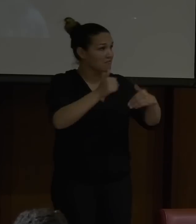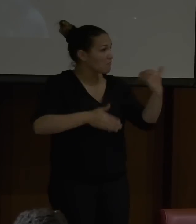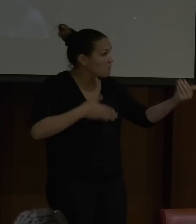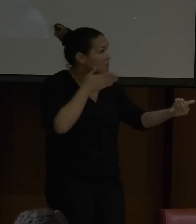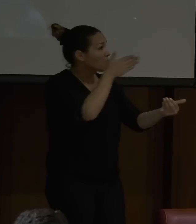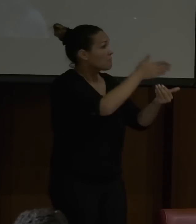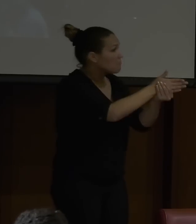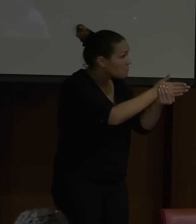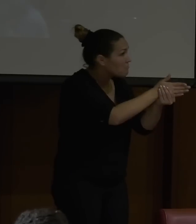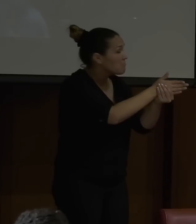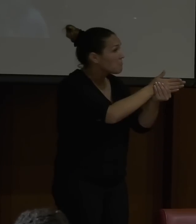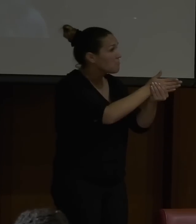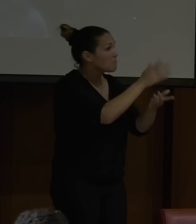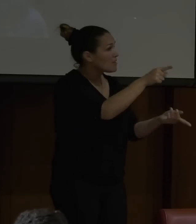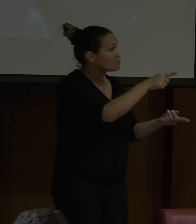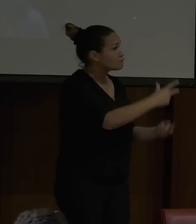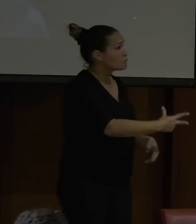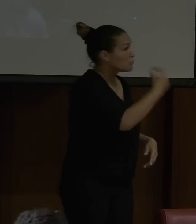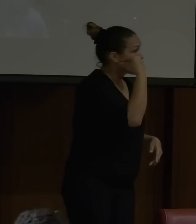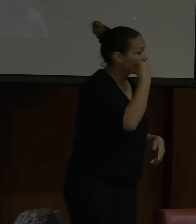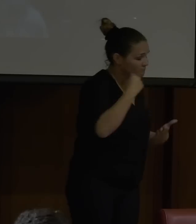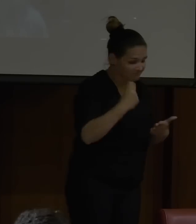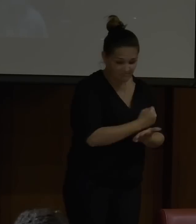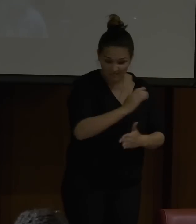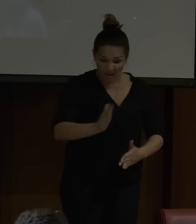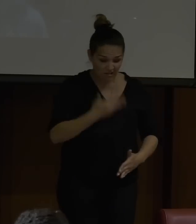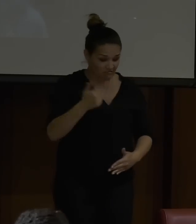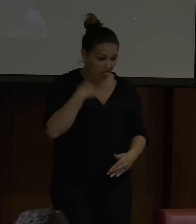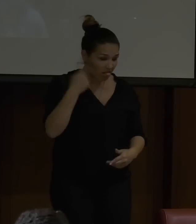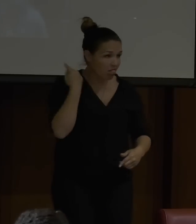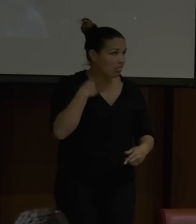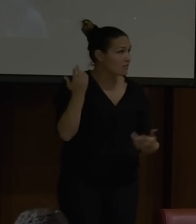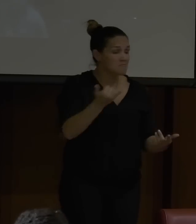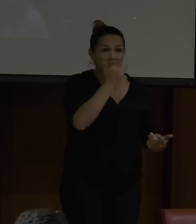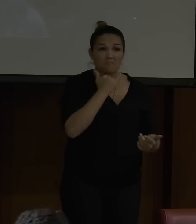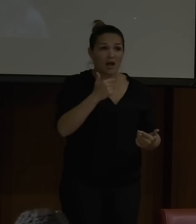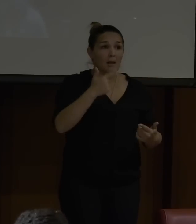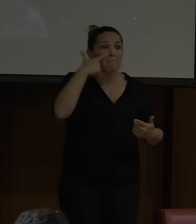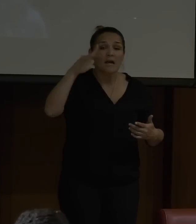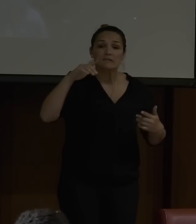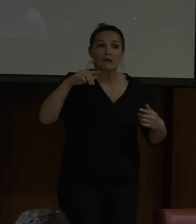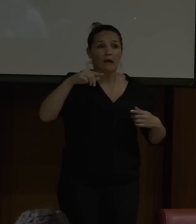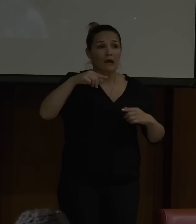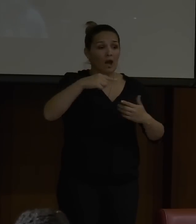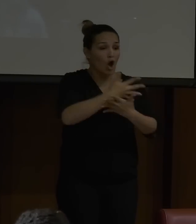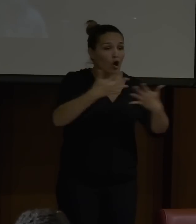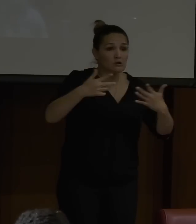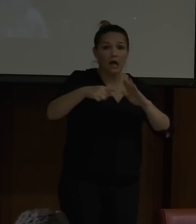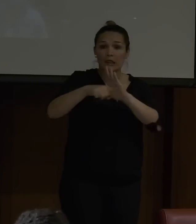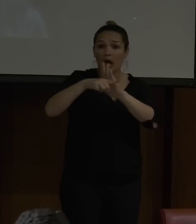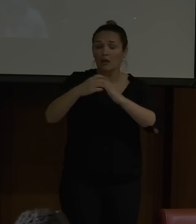y no lo encontré. Yo creo que tengo una mala suerte, una espalda negativa, yo no sé,